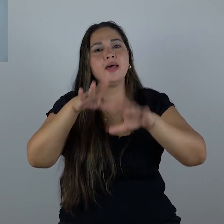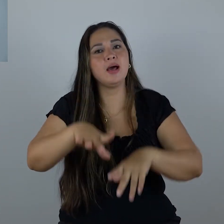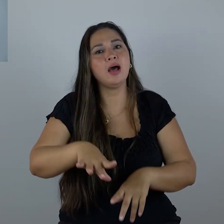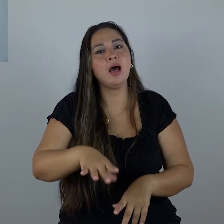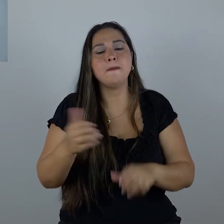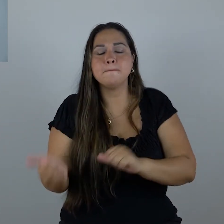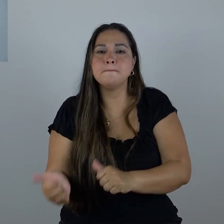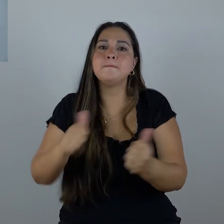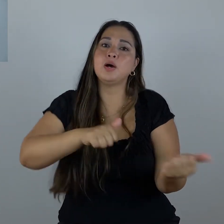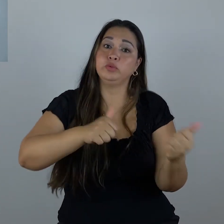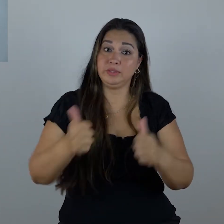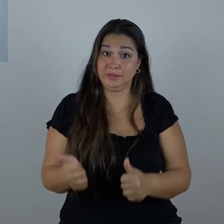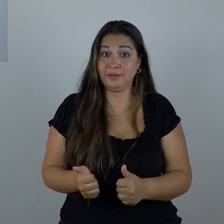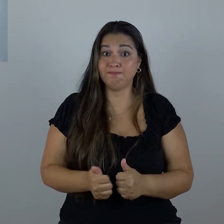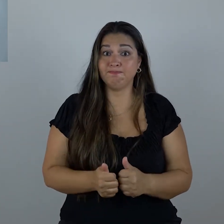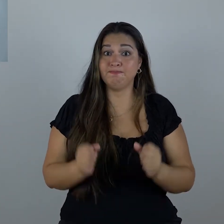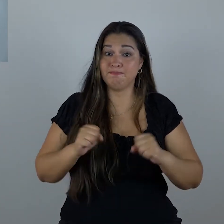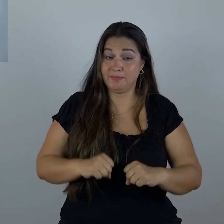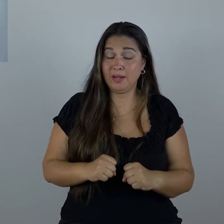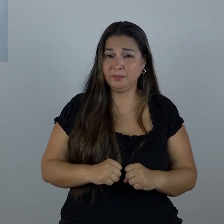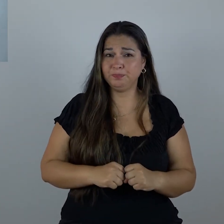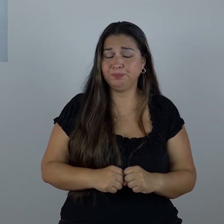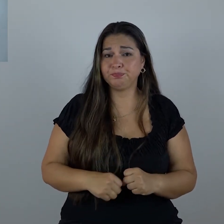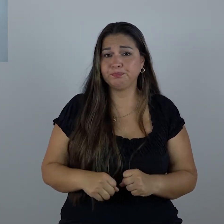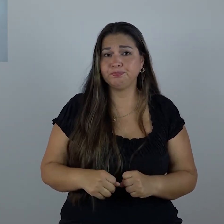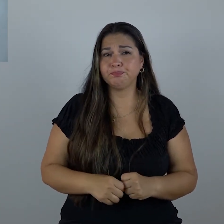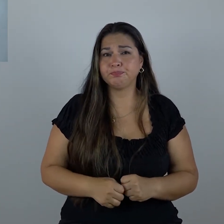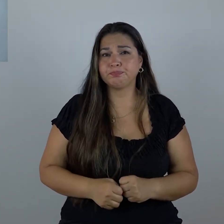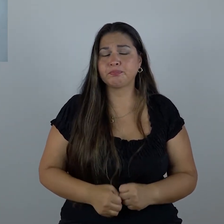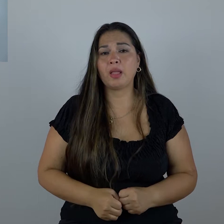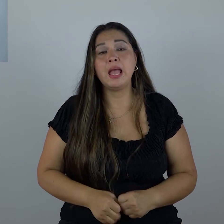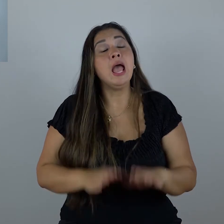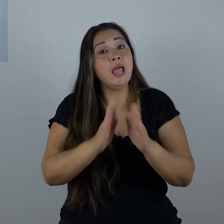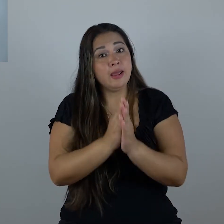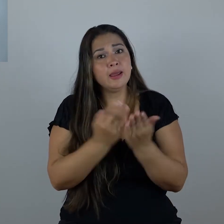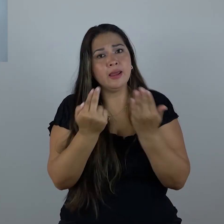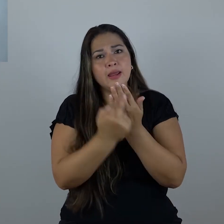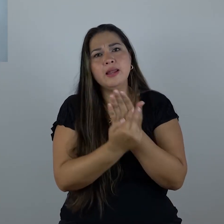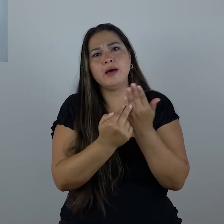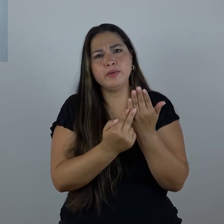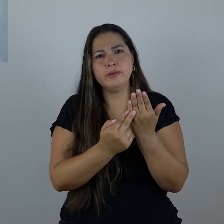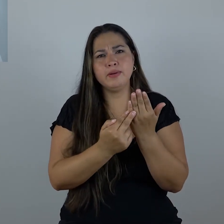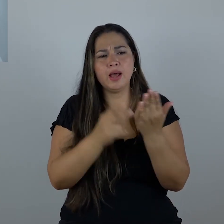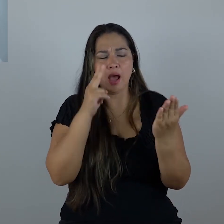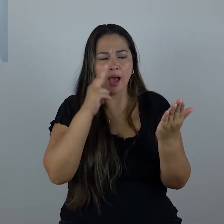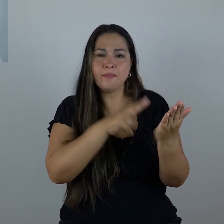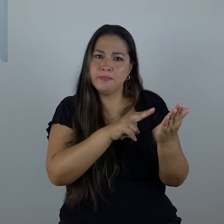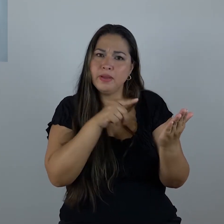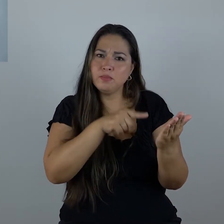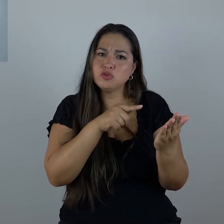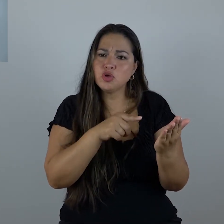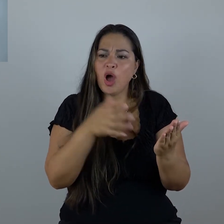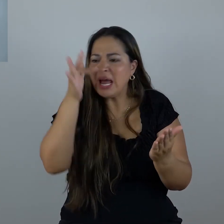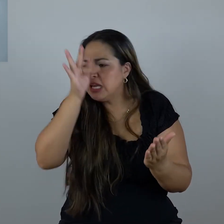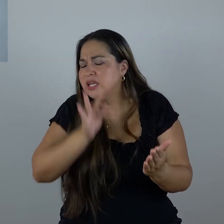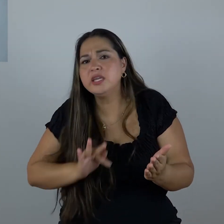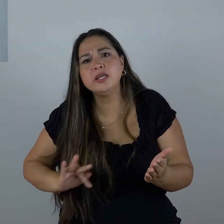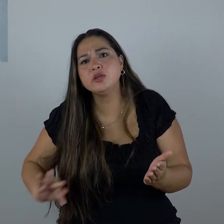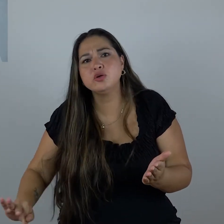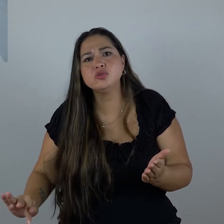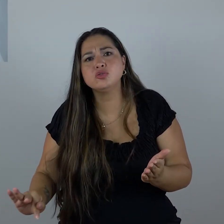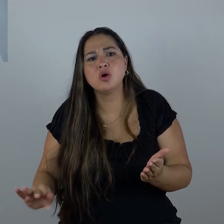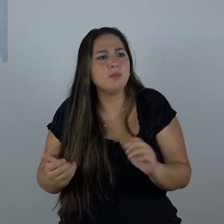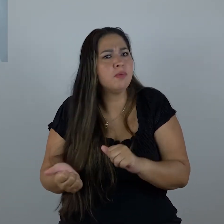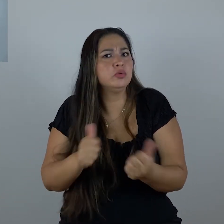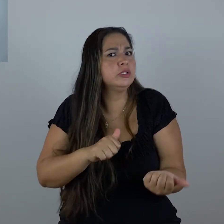ejemplo, no hay un bautismo de niños. Lo entendemos así. Alguien tiene que estar consciente de que ha pecado, haber tenido esa